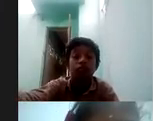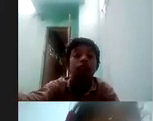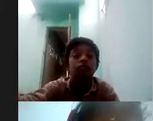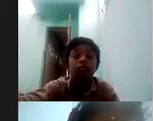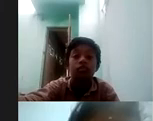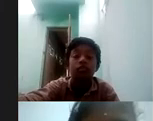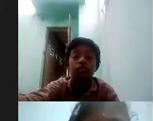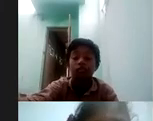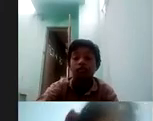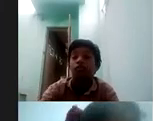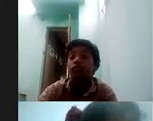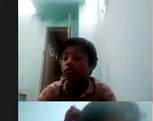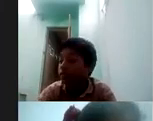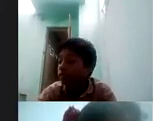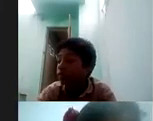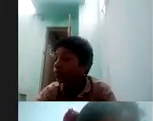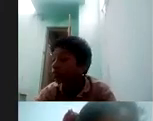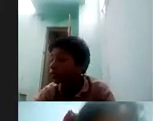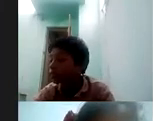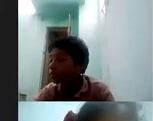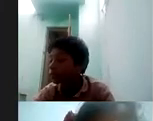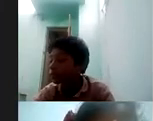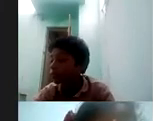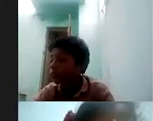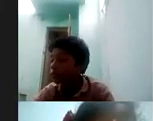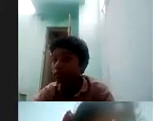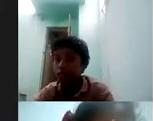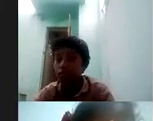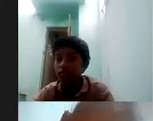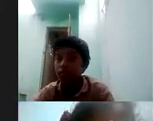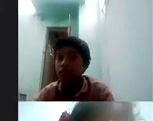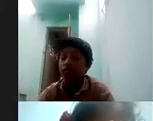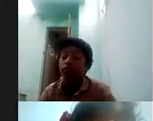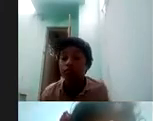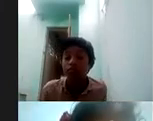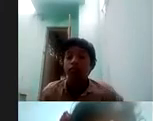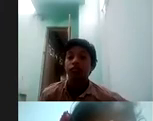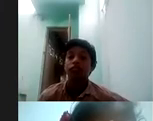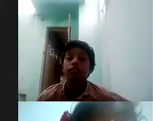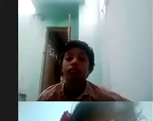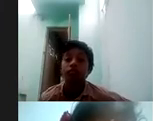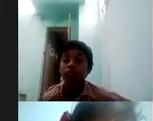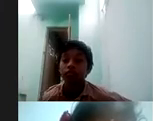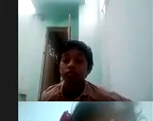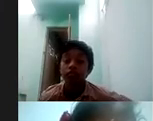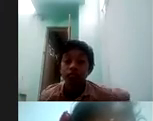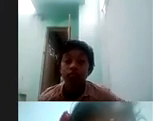మహేష్ అన్న వాళ్ళు వీడియో ఆఫ్ చేసుకున్నన్నా మ్యూట్ లో ఉన్నన్న వాళ్ళు హ్యాండ్ రైజ్ చేయలేదు ఏమీ చేయలేదు ఏం చేస్తుండరు వాళ్ళు మ్యూట్